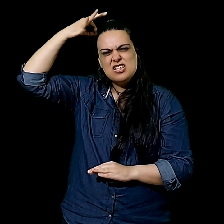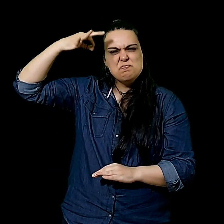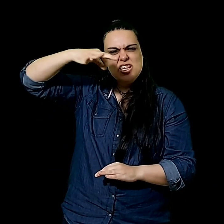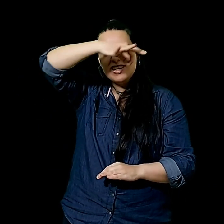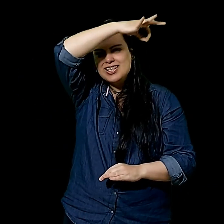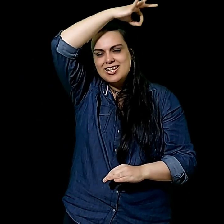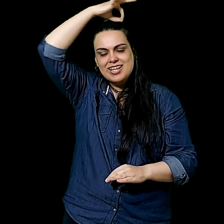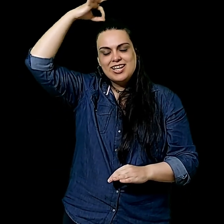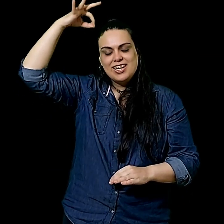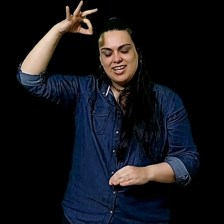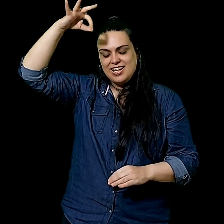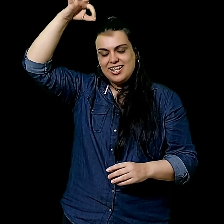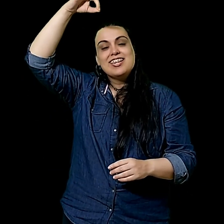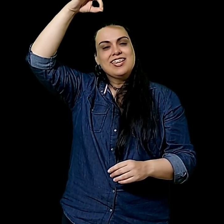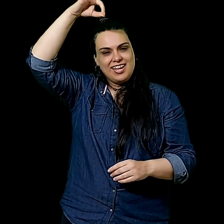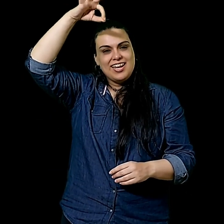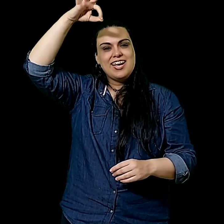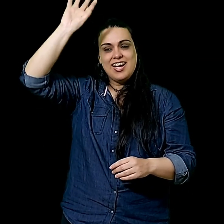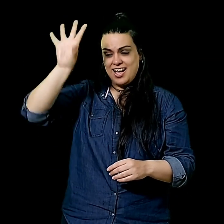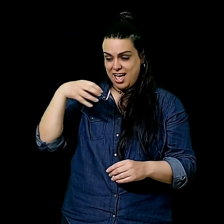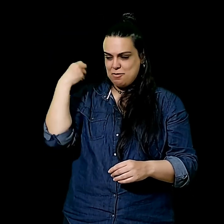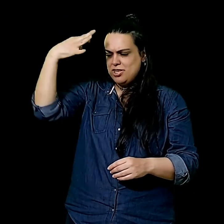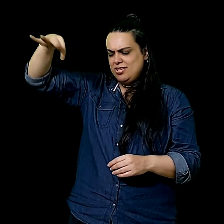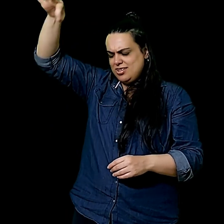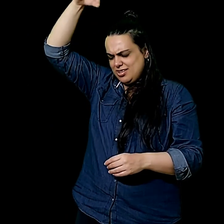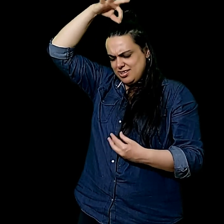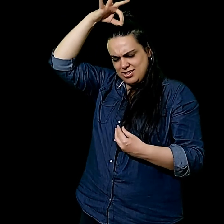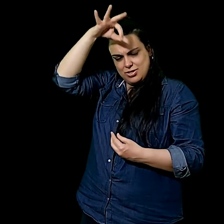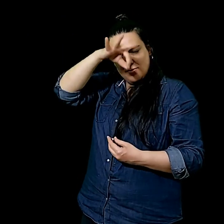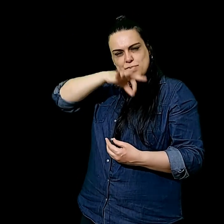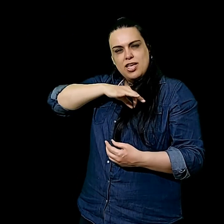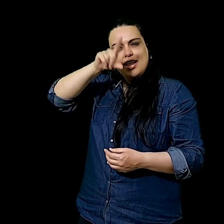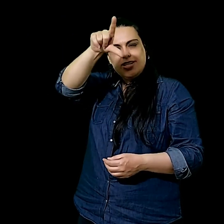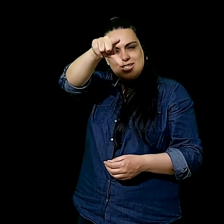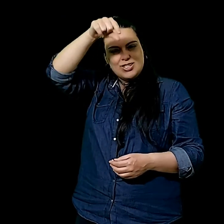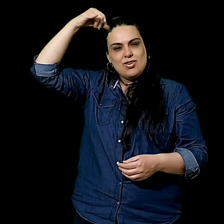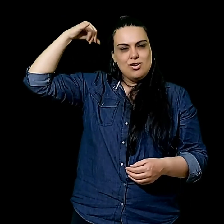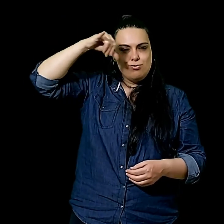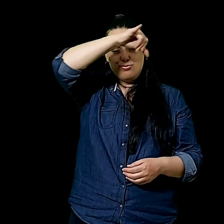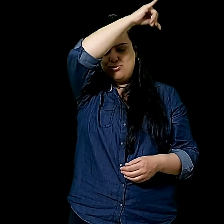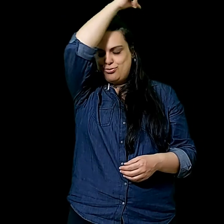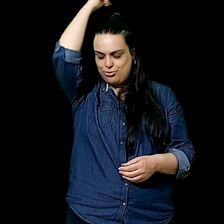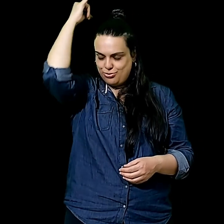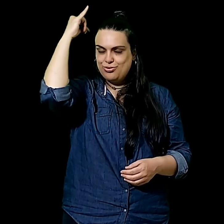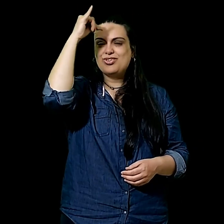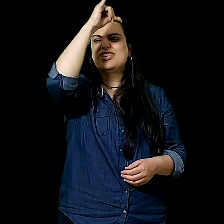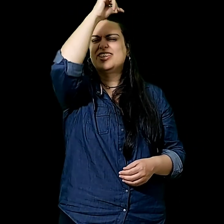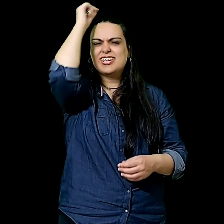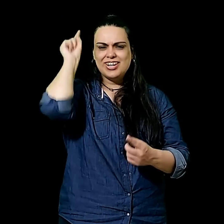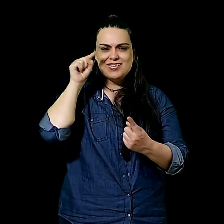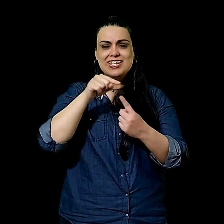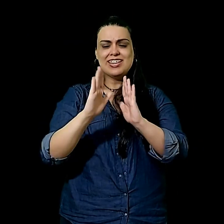do Senhor Jeová está sobre ti, porque Ele te ungiu, Ele te ungiu.